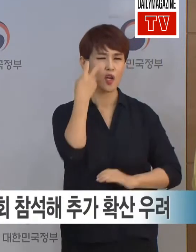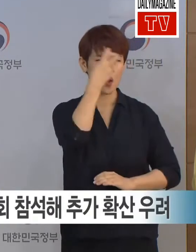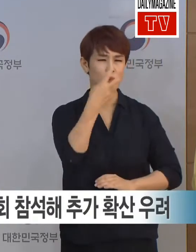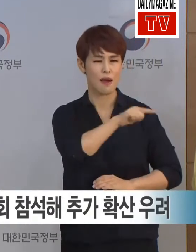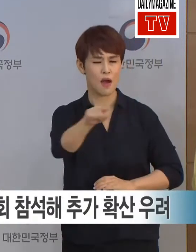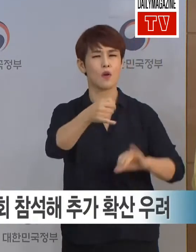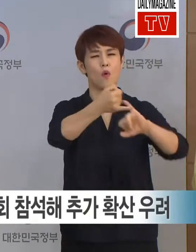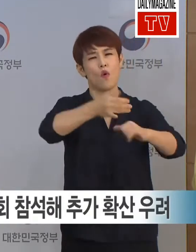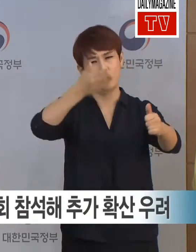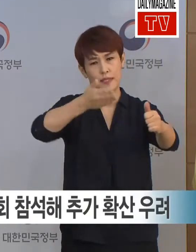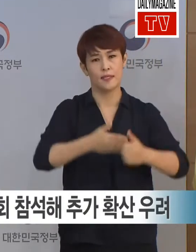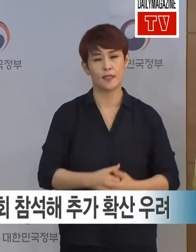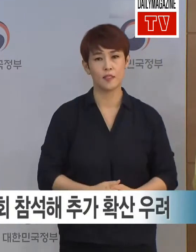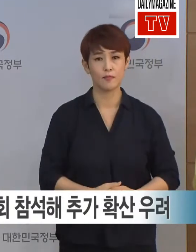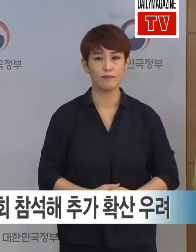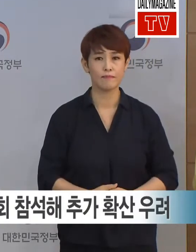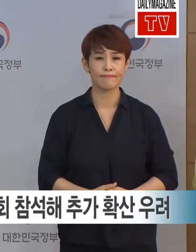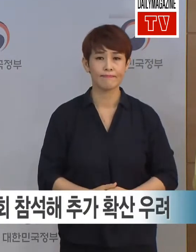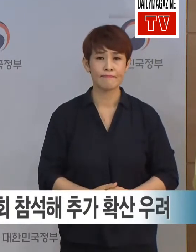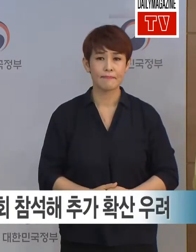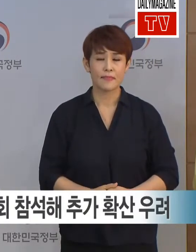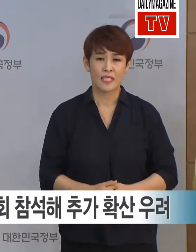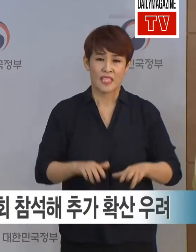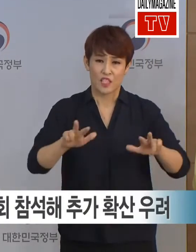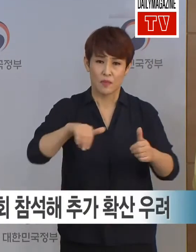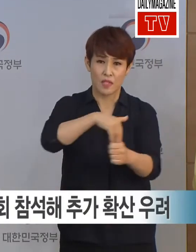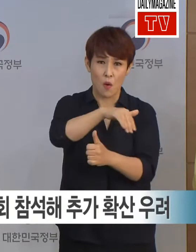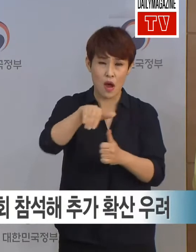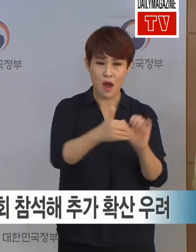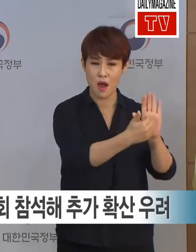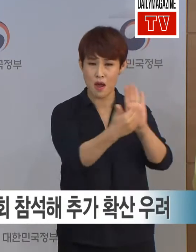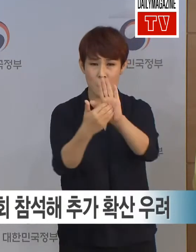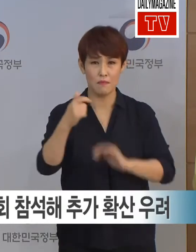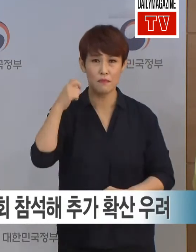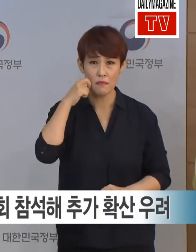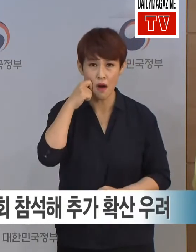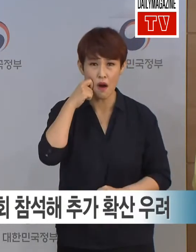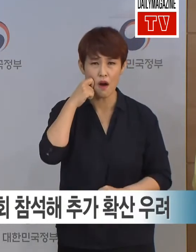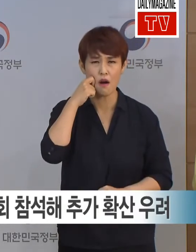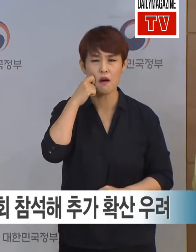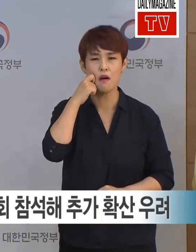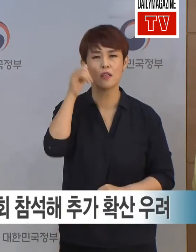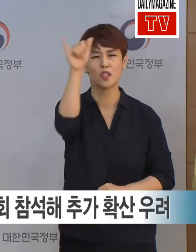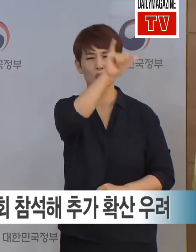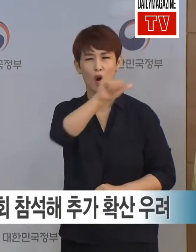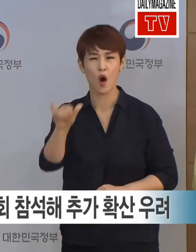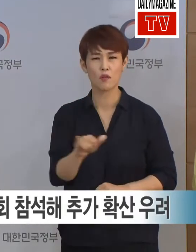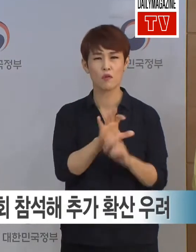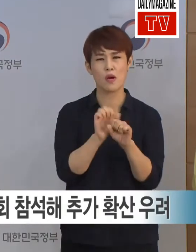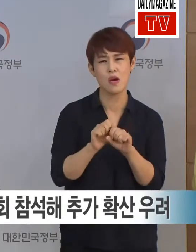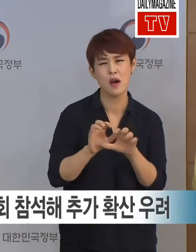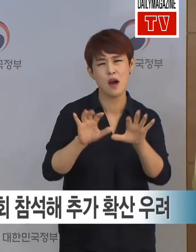검사를 받아주시기 바랍니다. 현 단계를 통제하지 못한다면 전국적인